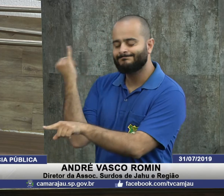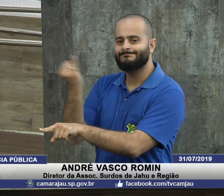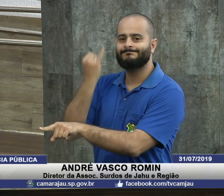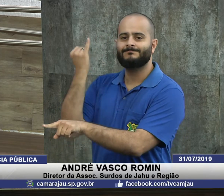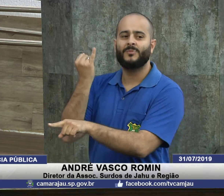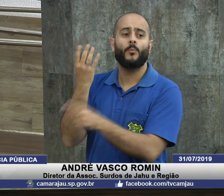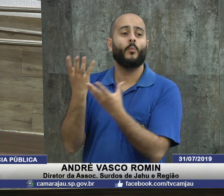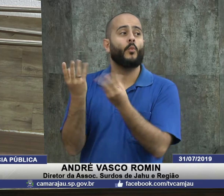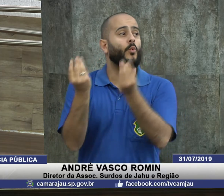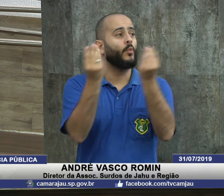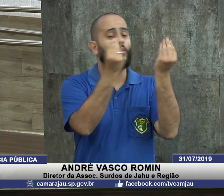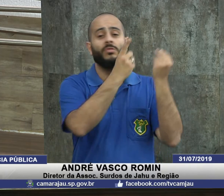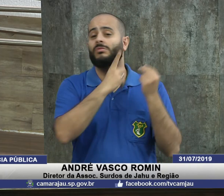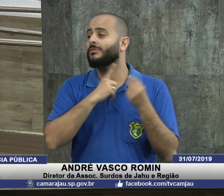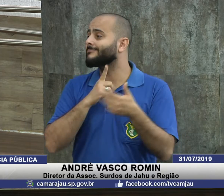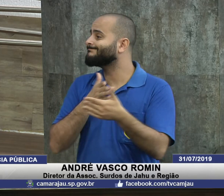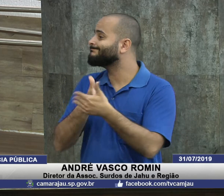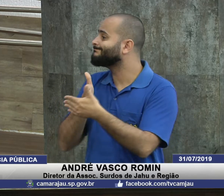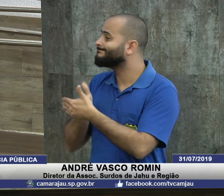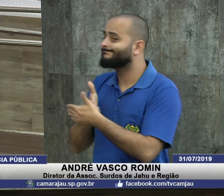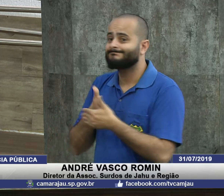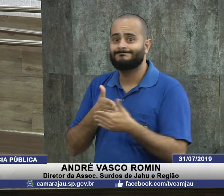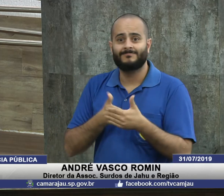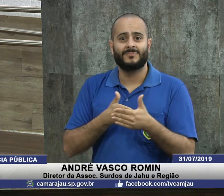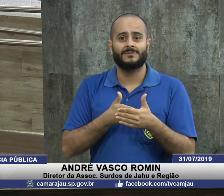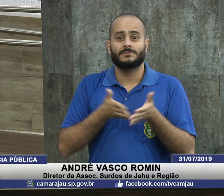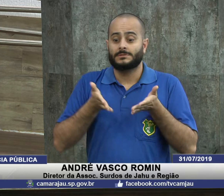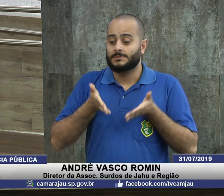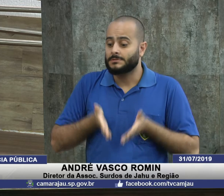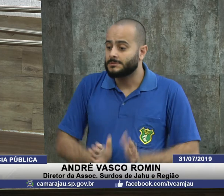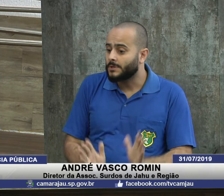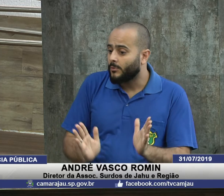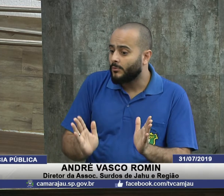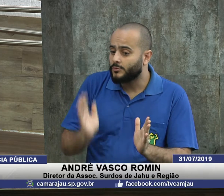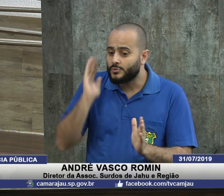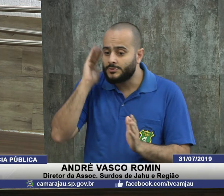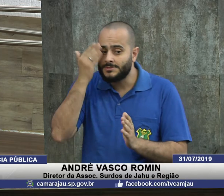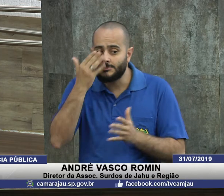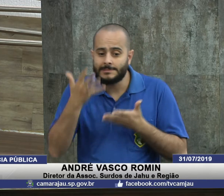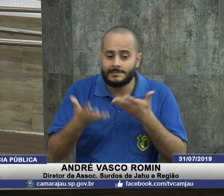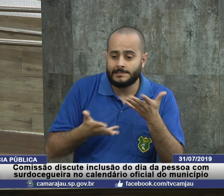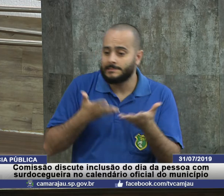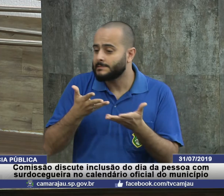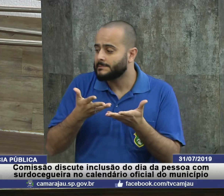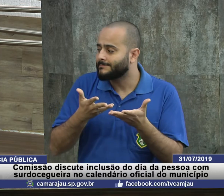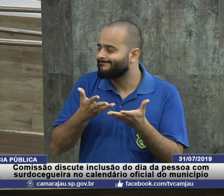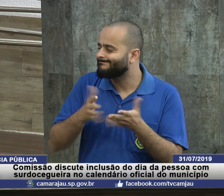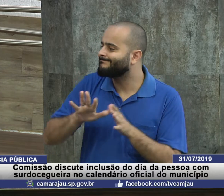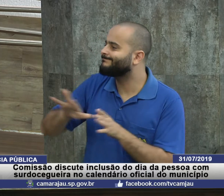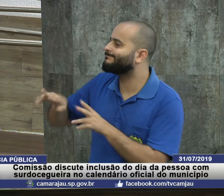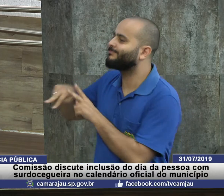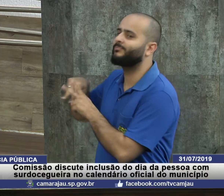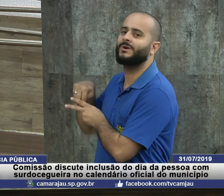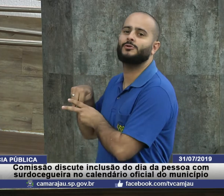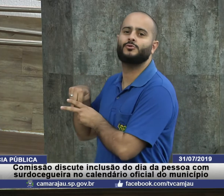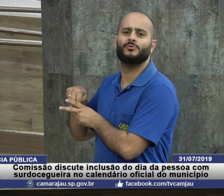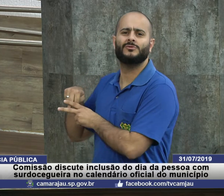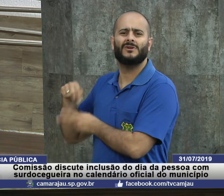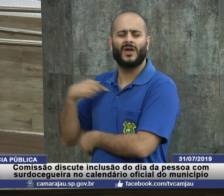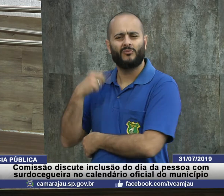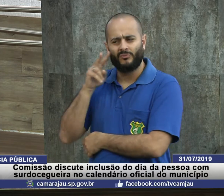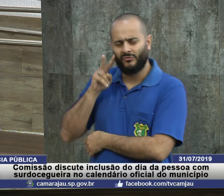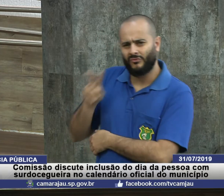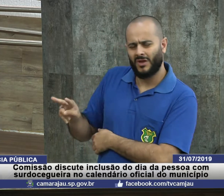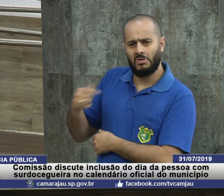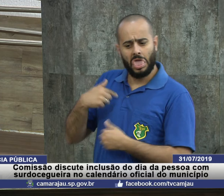a pessoa surda seja incluída na sociedade. Se a gente parar para falar hoje no dia da pessoa com surdo e cegueira,